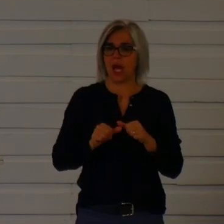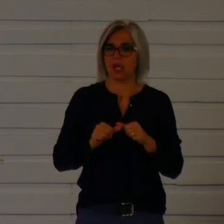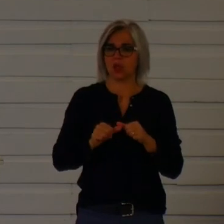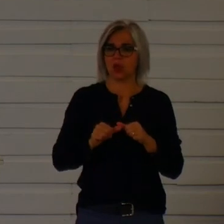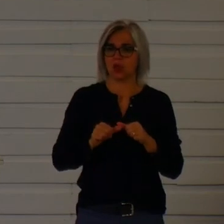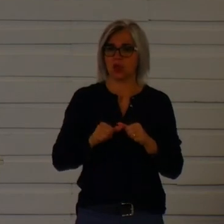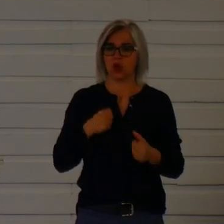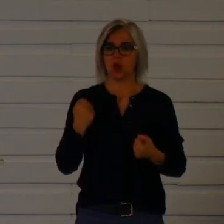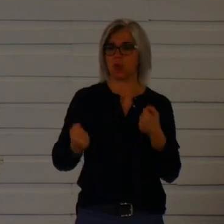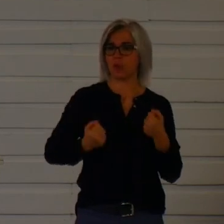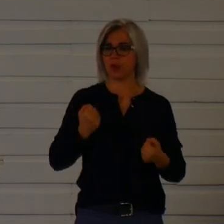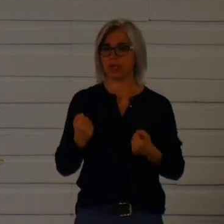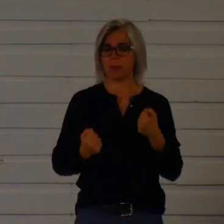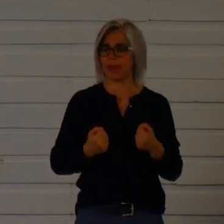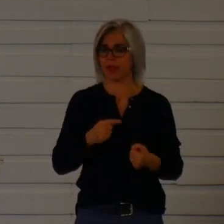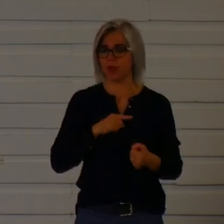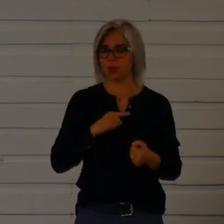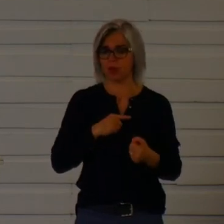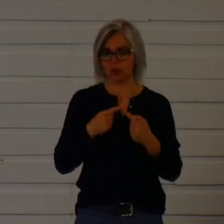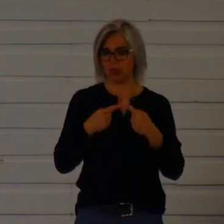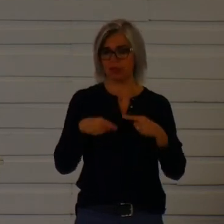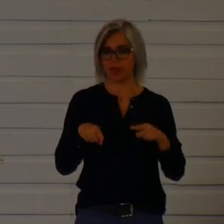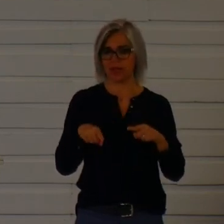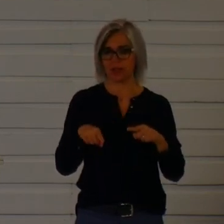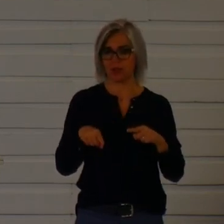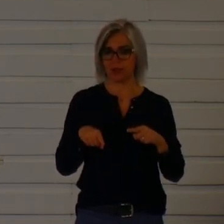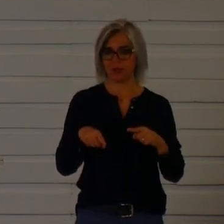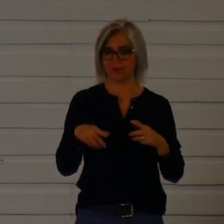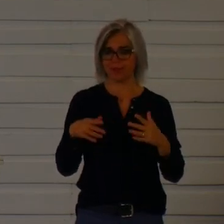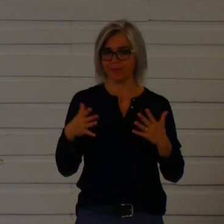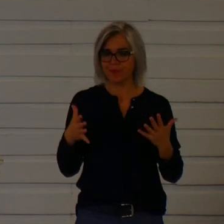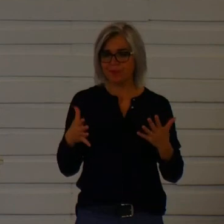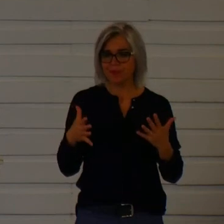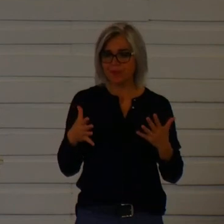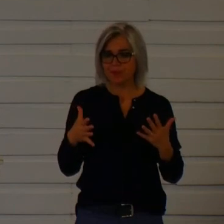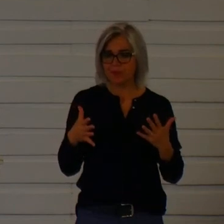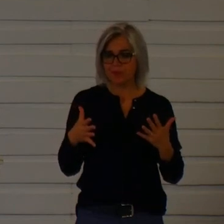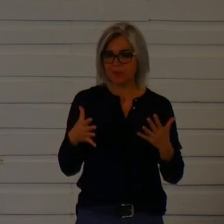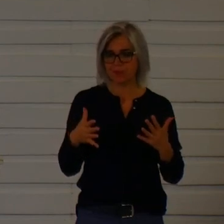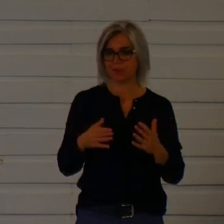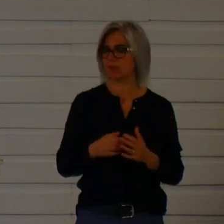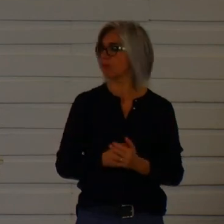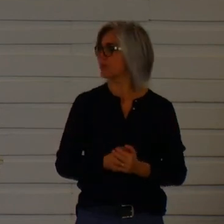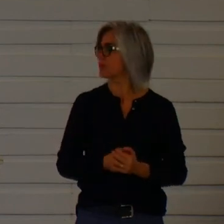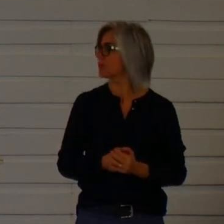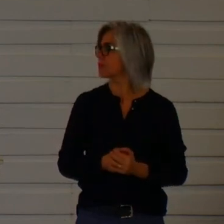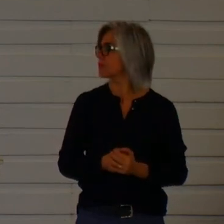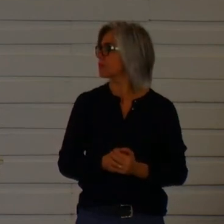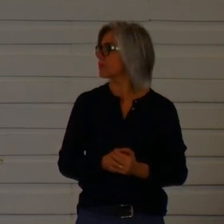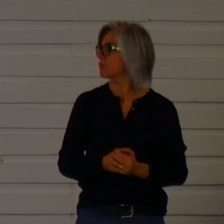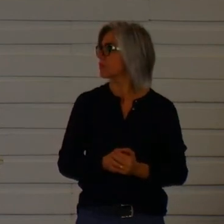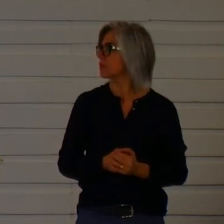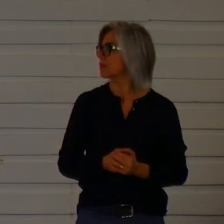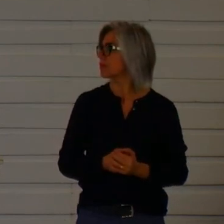comportarci come si comportano le persone che non hanno il Signore. Io devo usare un altro termine, non voglio usare più quelli del mondo,